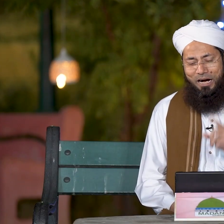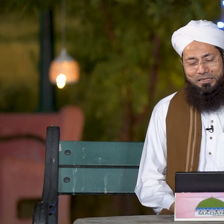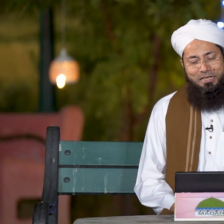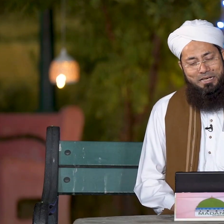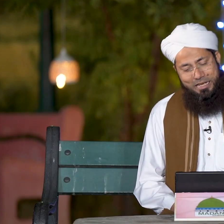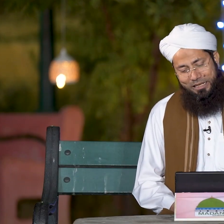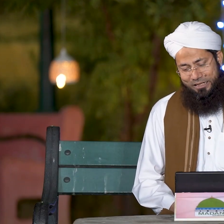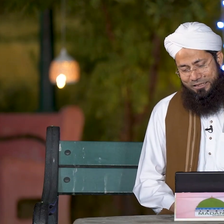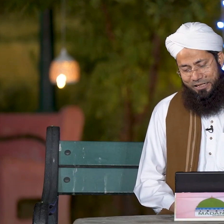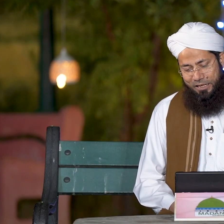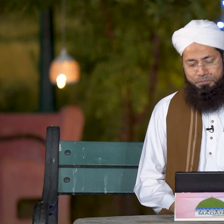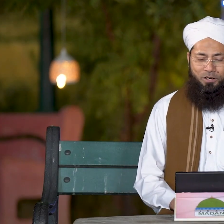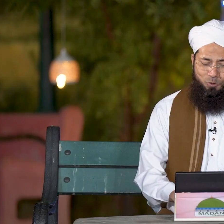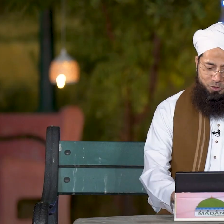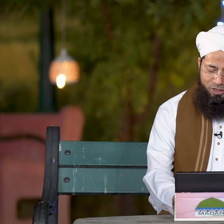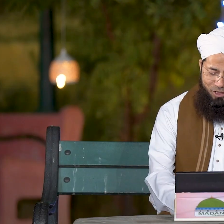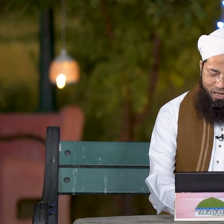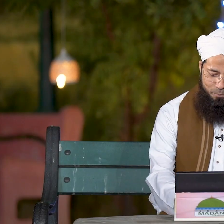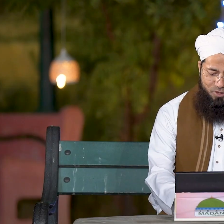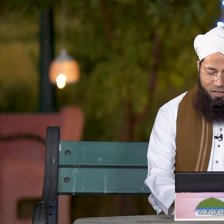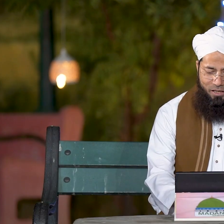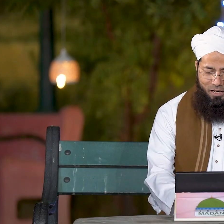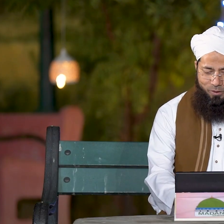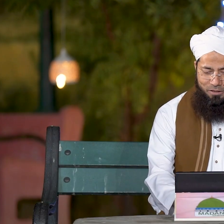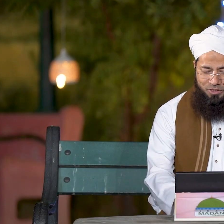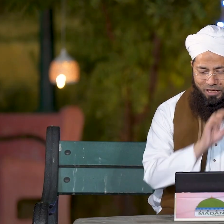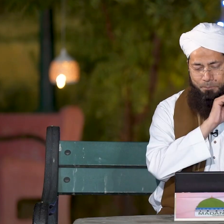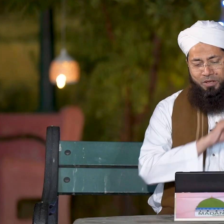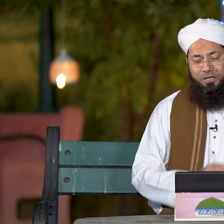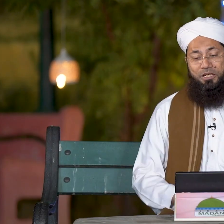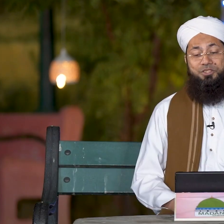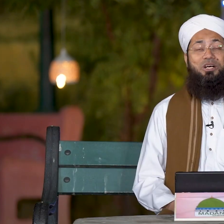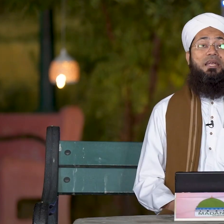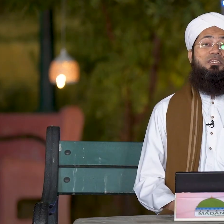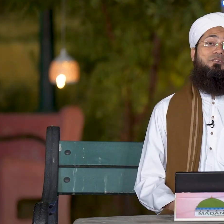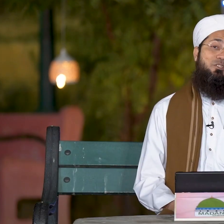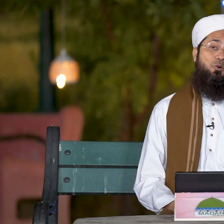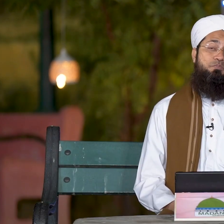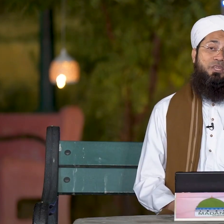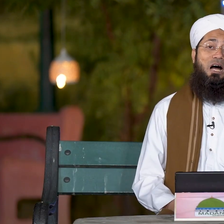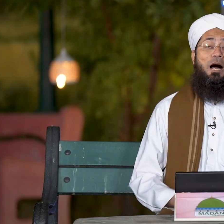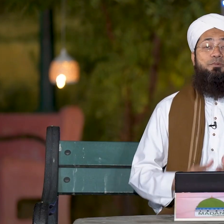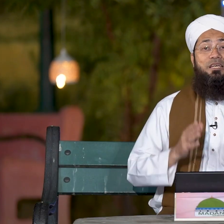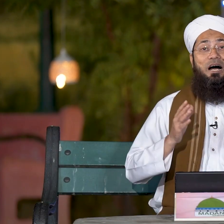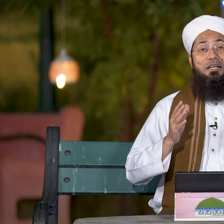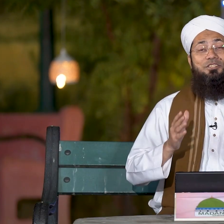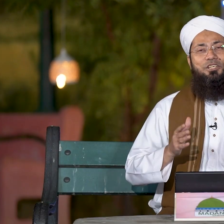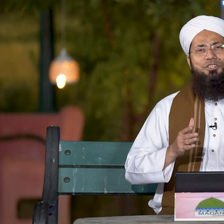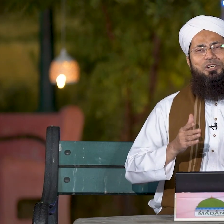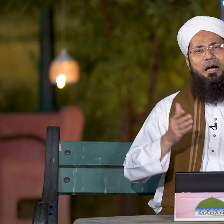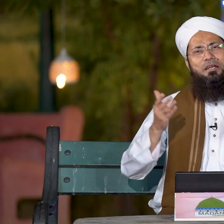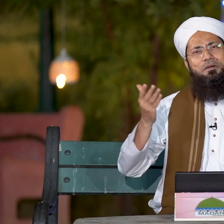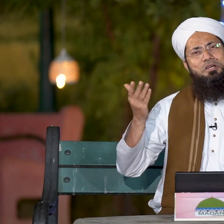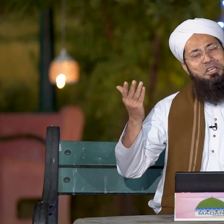ایسی بات نہیں رکھنی چاہیے۔ حضور سید عالم صلی اللہ علیہ وسلم کی شان تواضع، آپ کی عاجزی